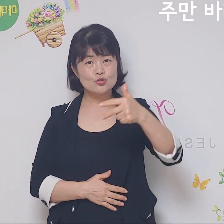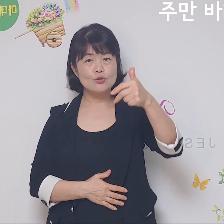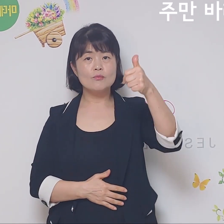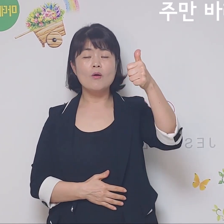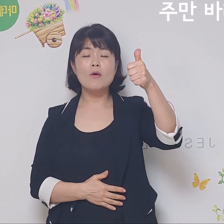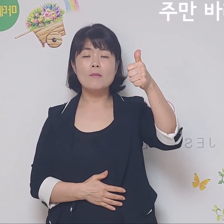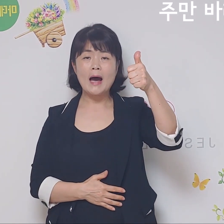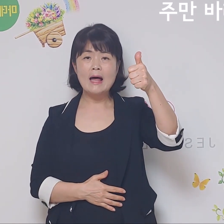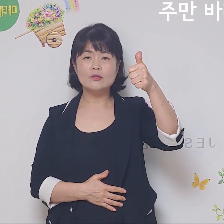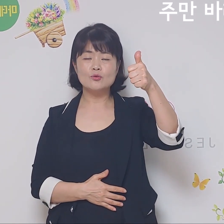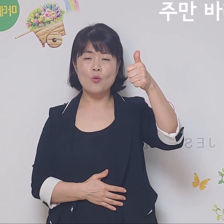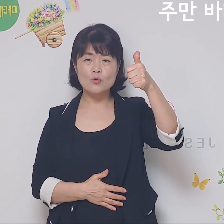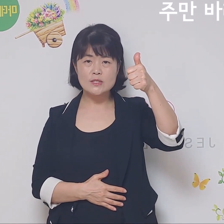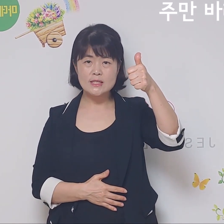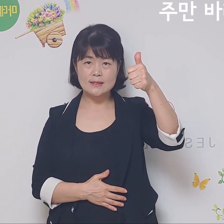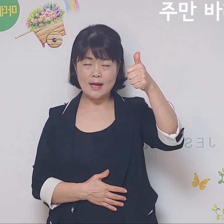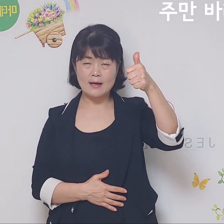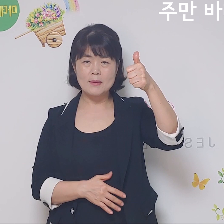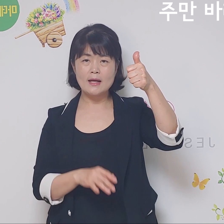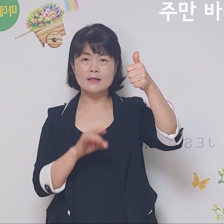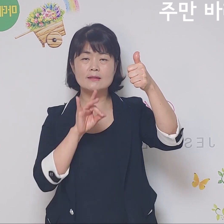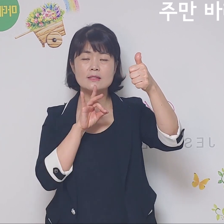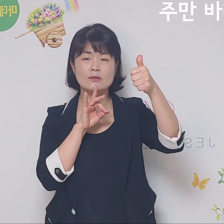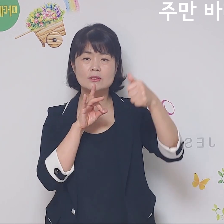주 뭐뭐만 오직 다만이라는